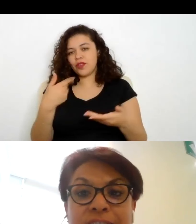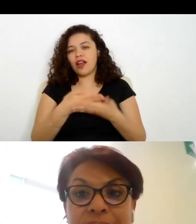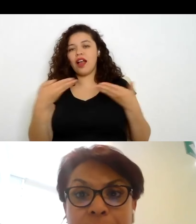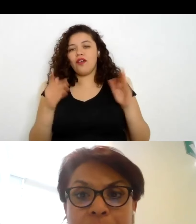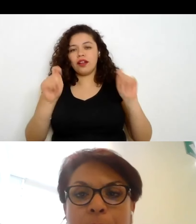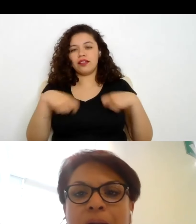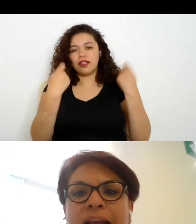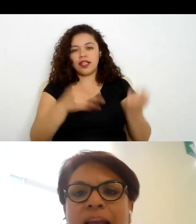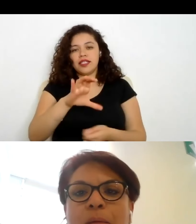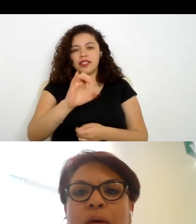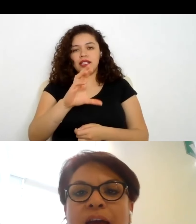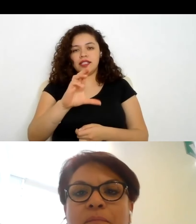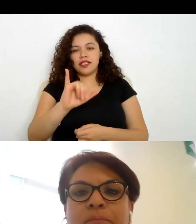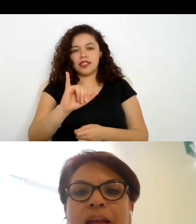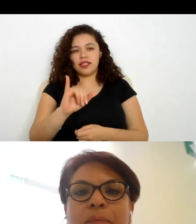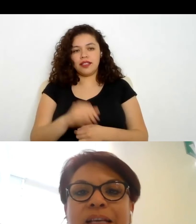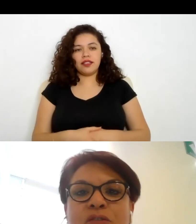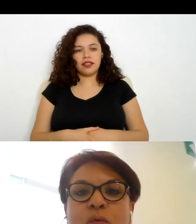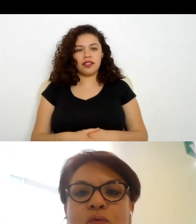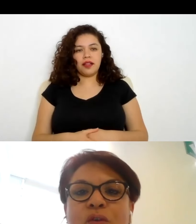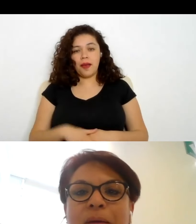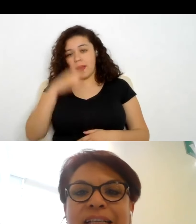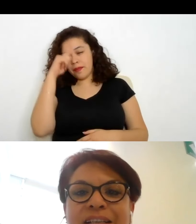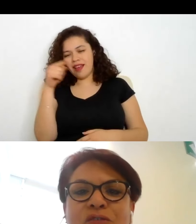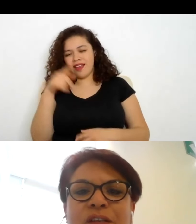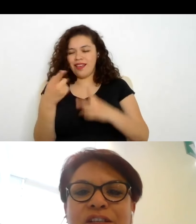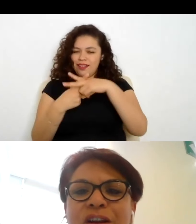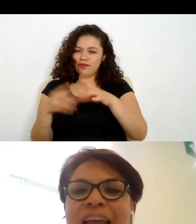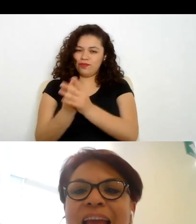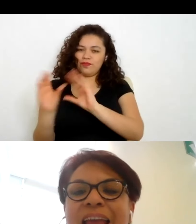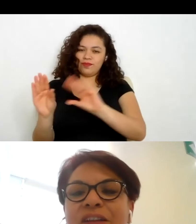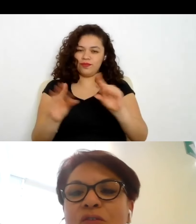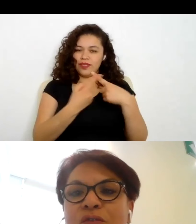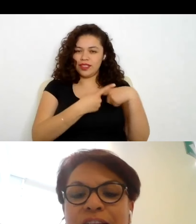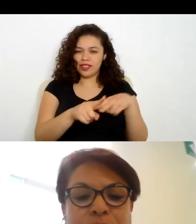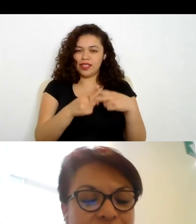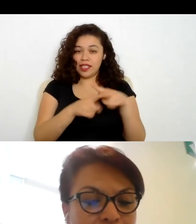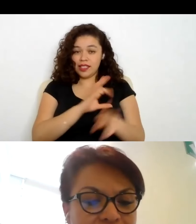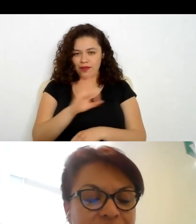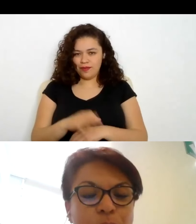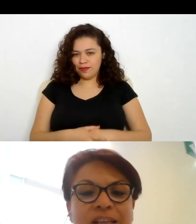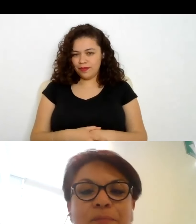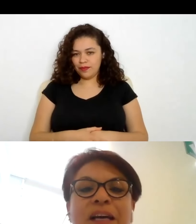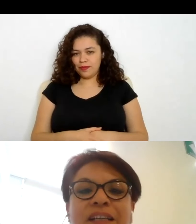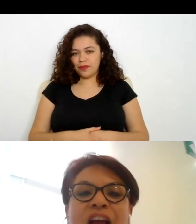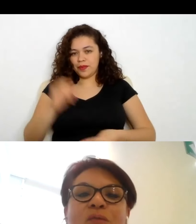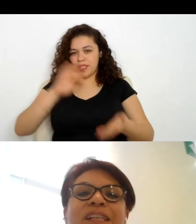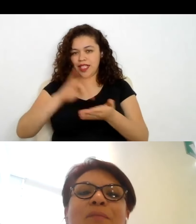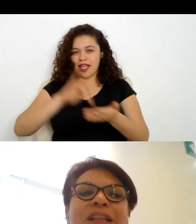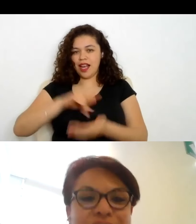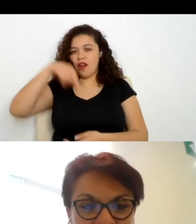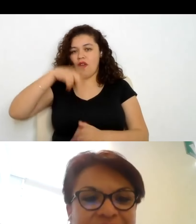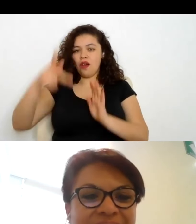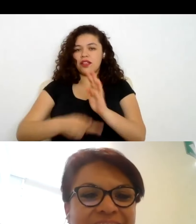micrófonos a Ceci para que ella pueda empezar su capacitación, su sesión. Muchas gracias por aceptar